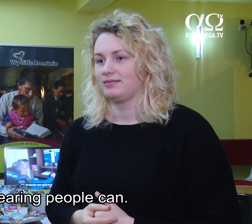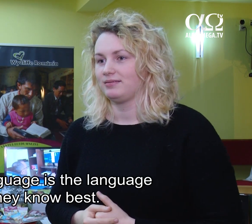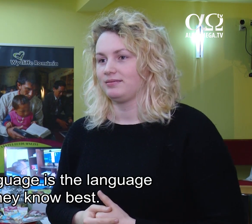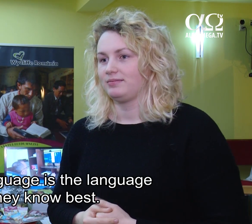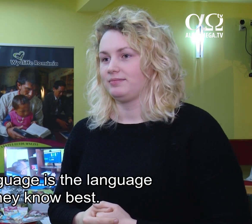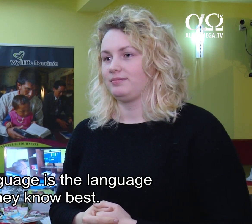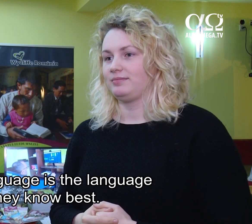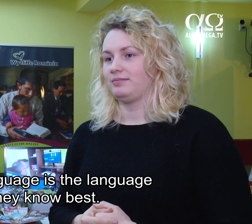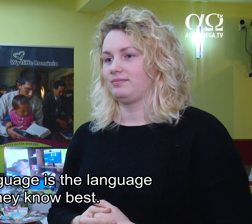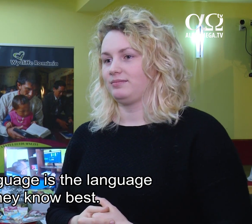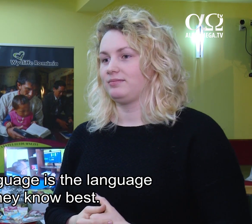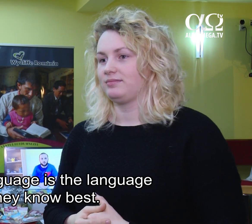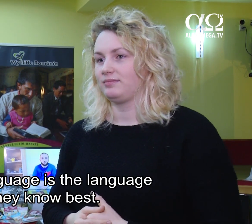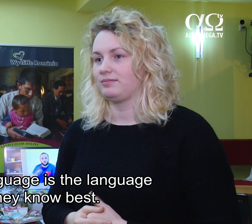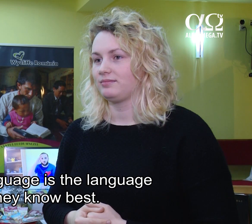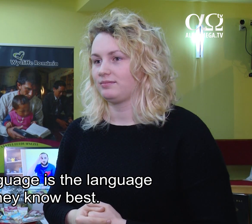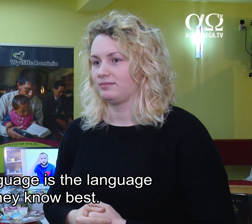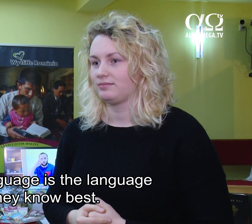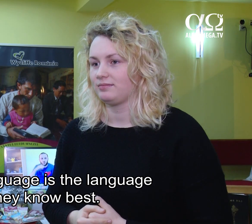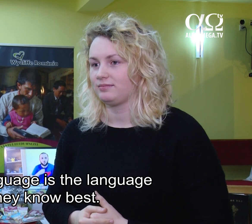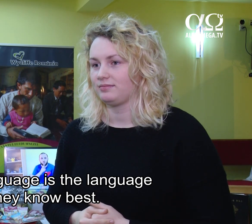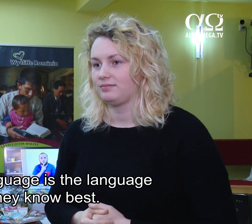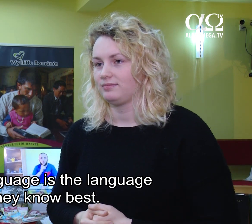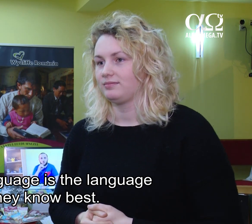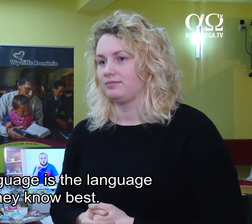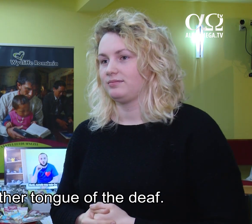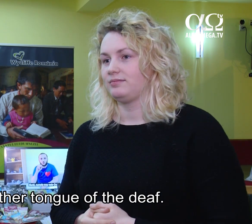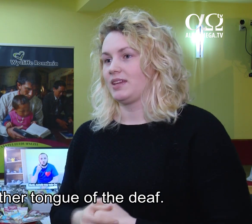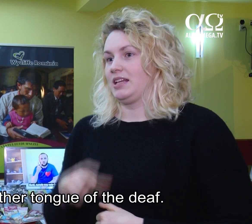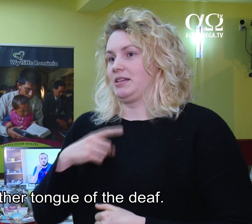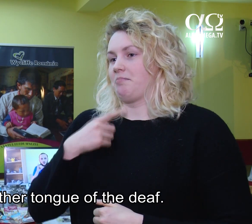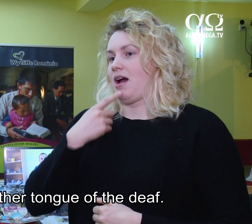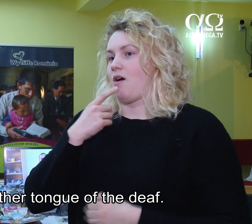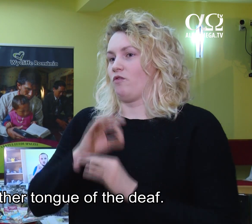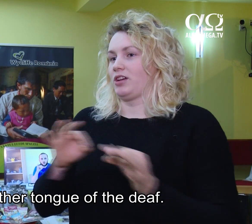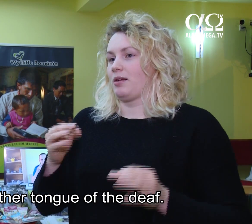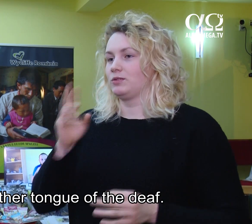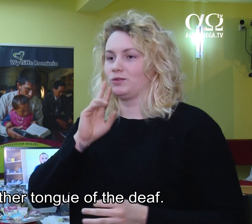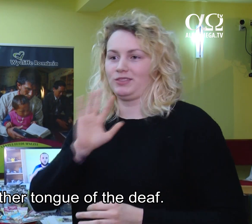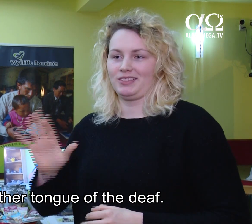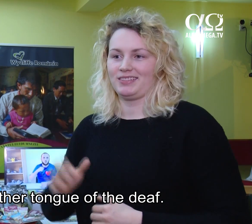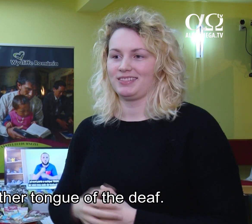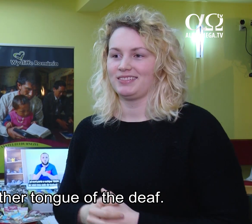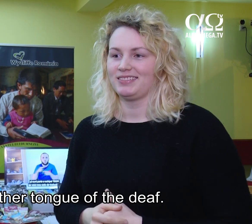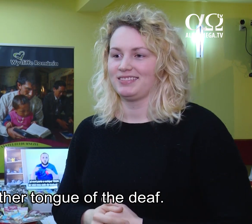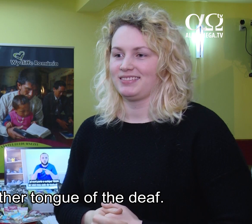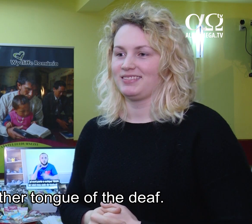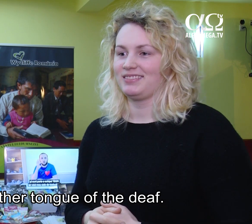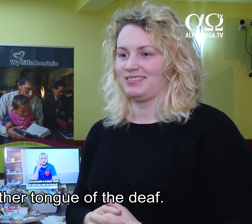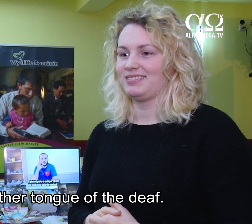iar limbajul semnelor e limbajul pe care pot să-l înțeleg cel mai bine. Este limba maternă a surzilor.